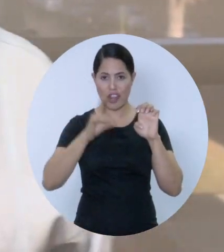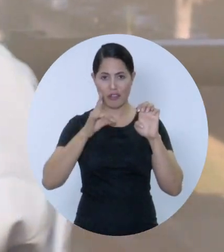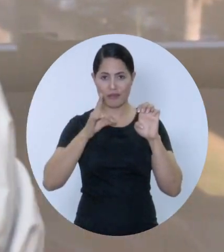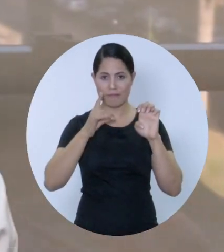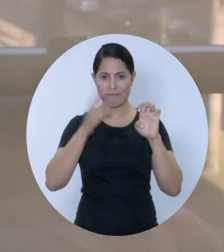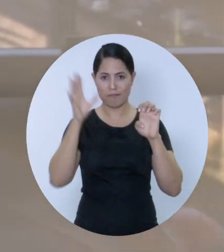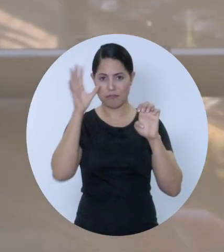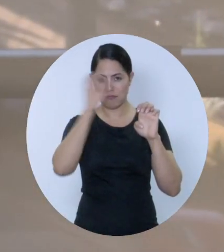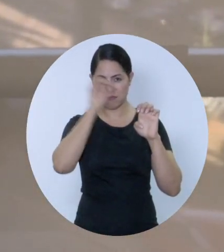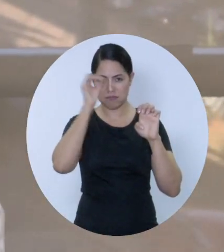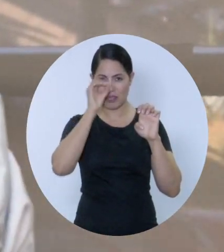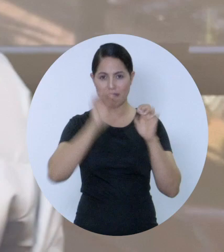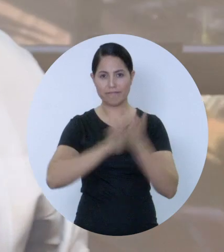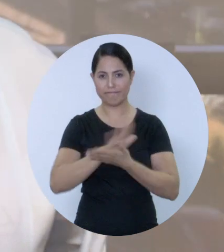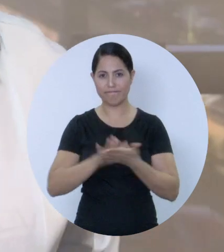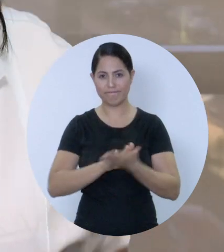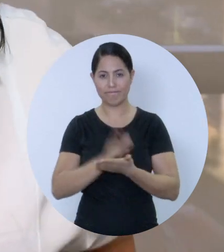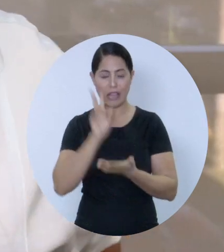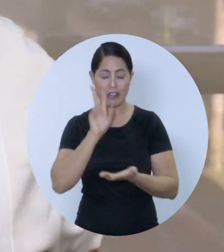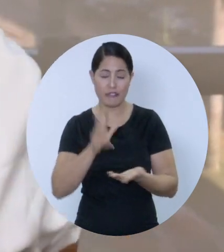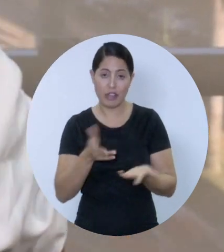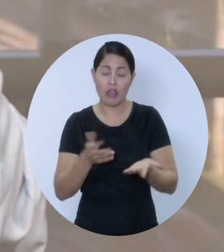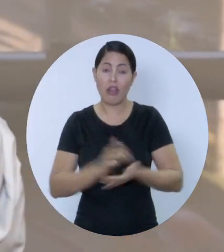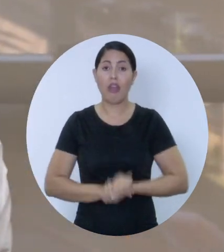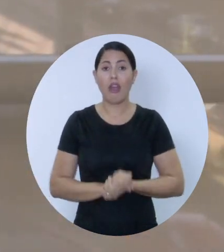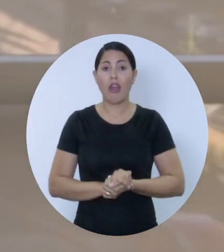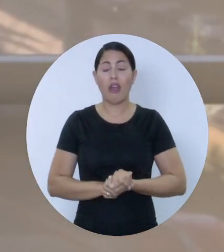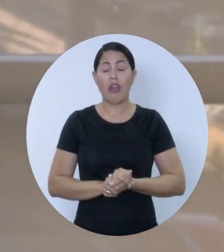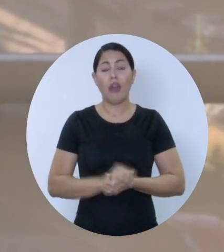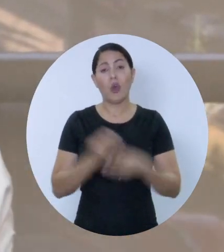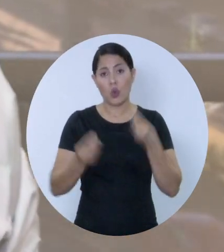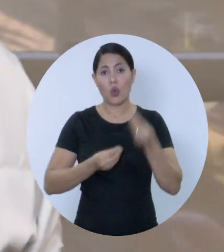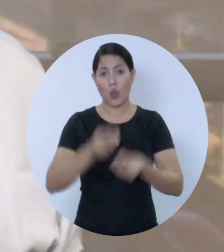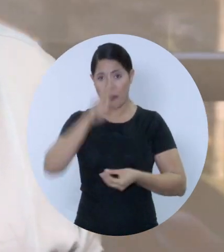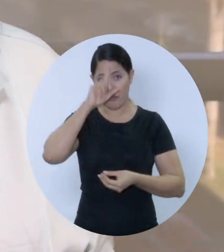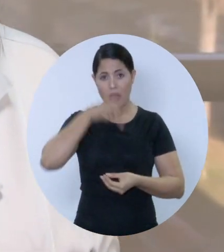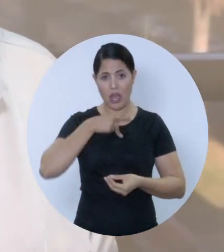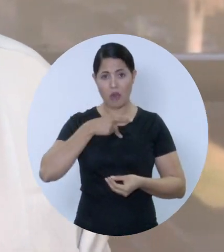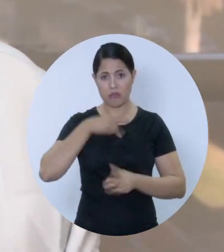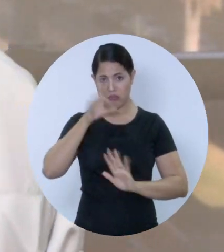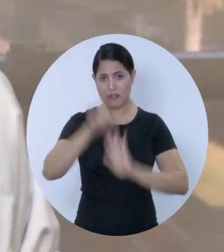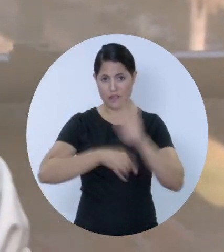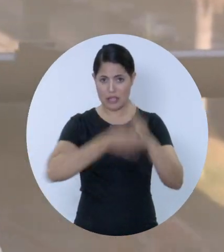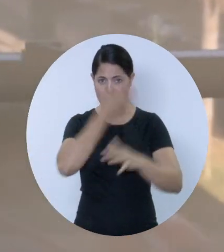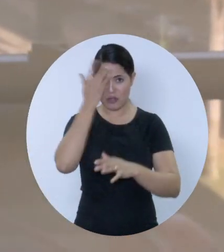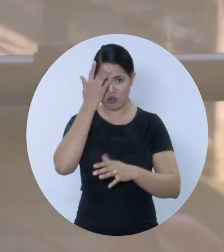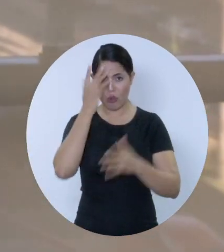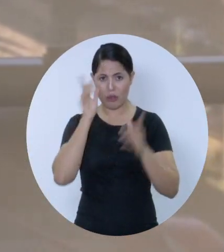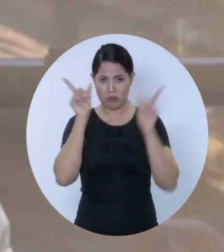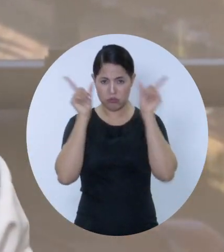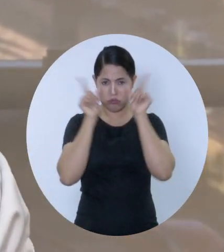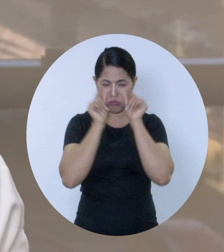eu não vejo nada. E como sou deficiente visual,